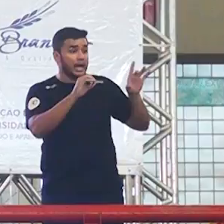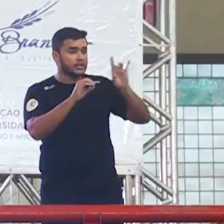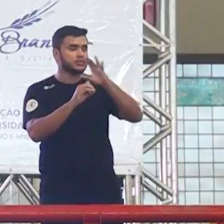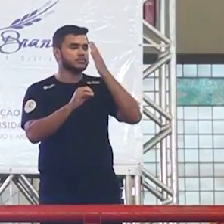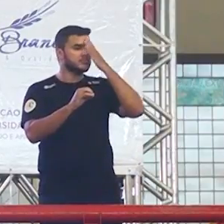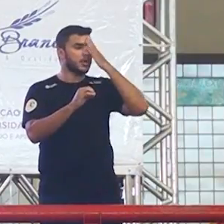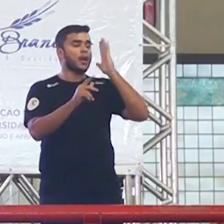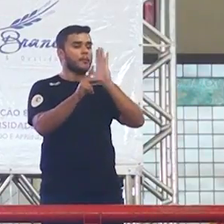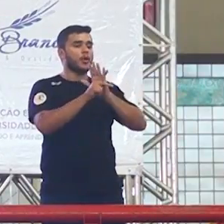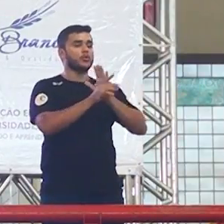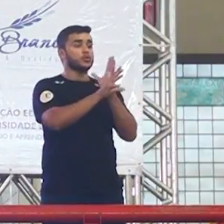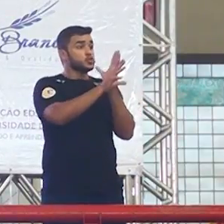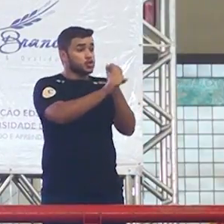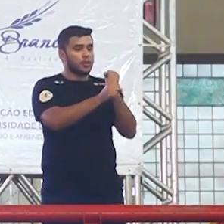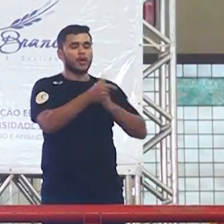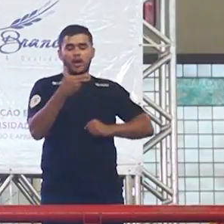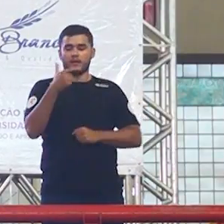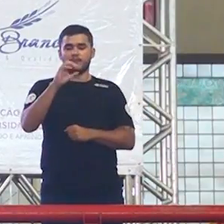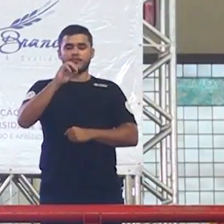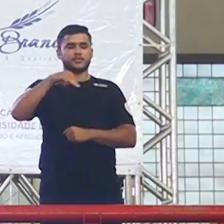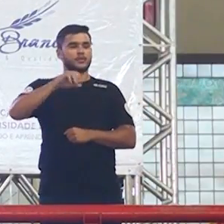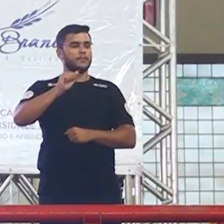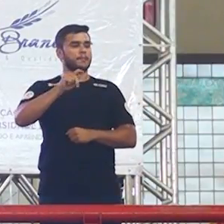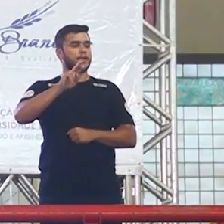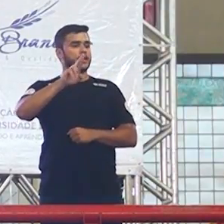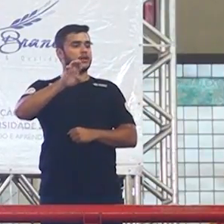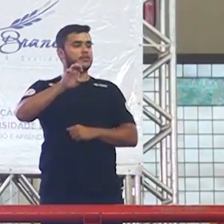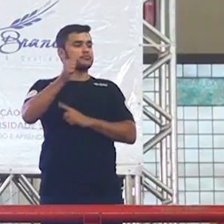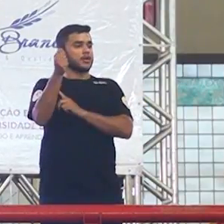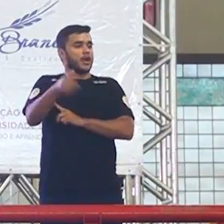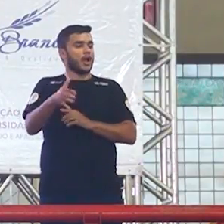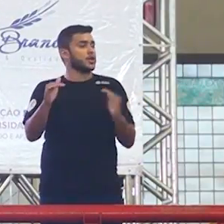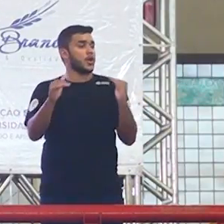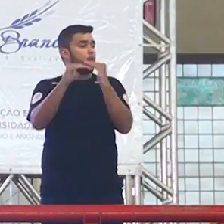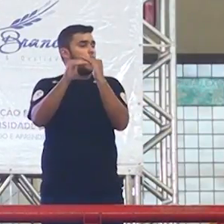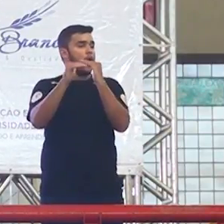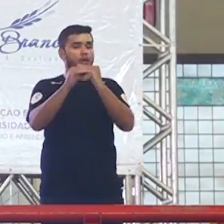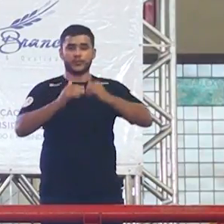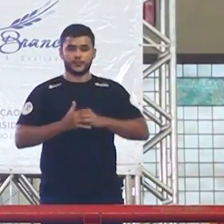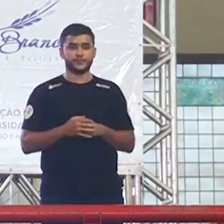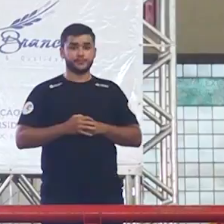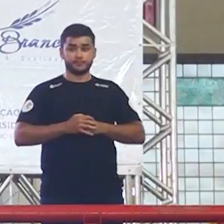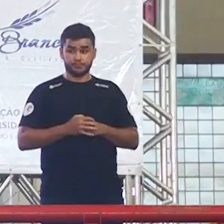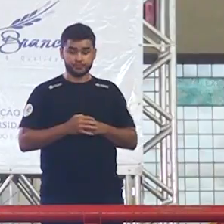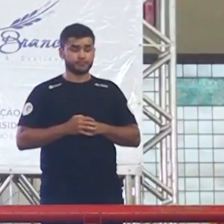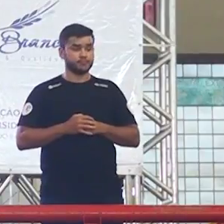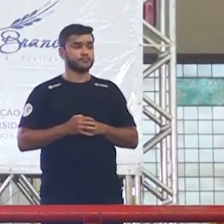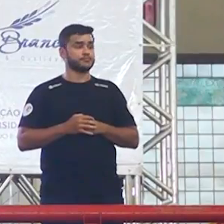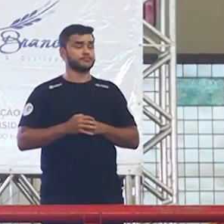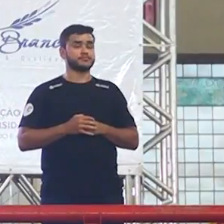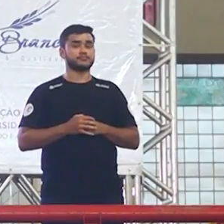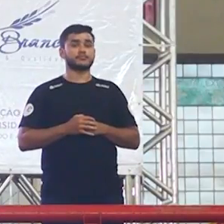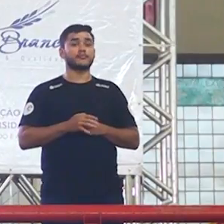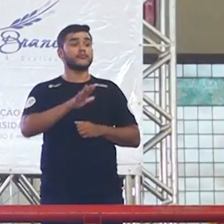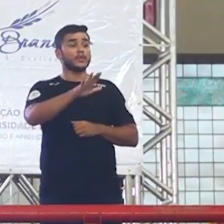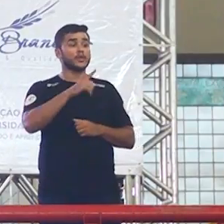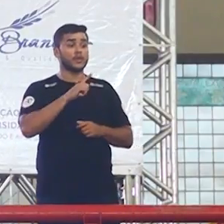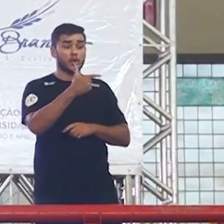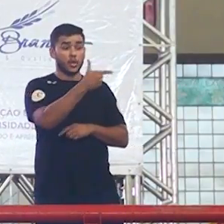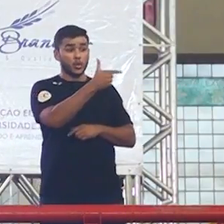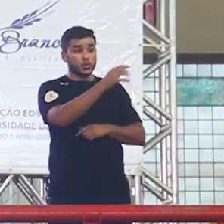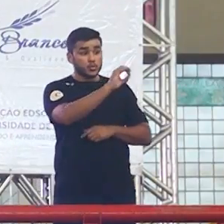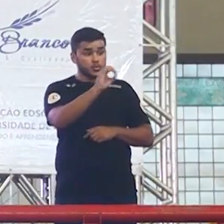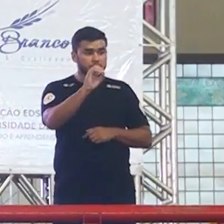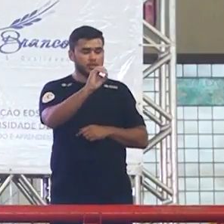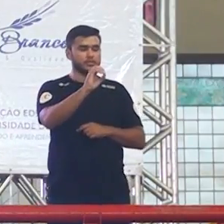amperes que vem para a loja da nossa concessionária de energia. Vocês estão me entendendo ou não? 200